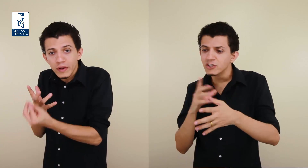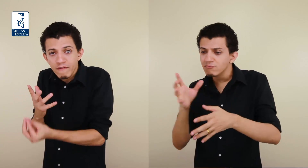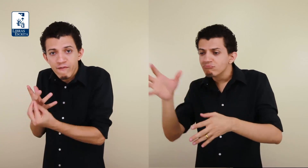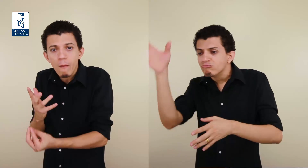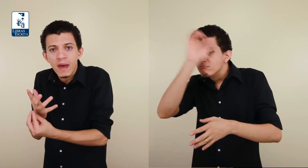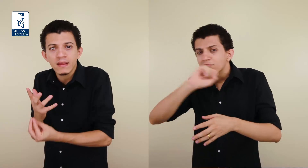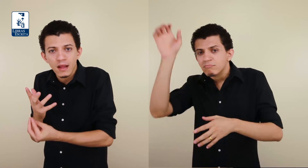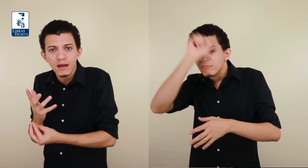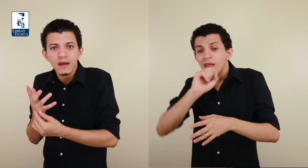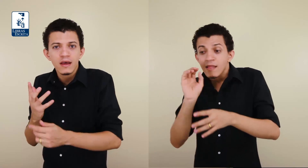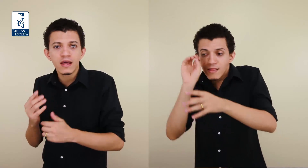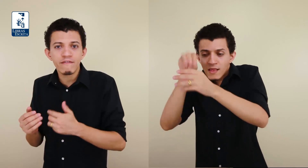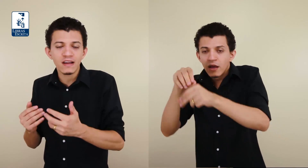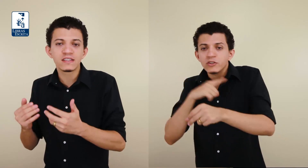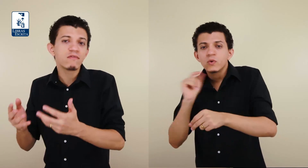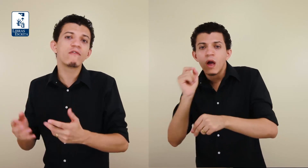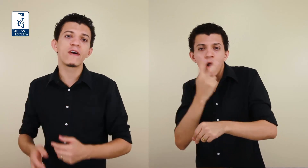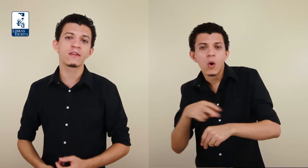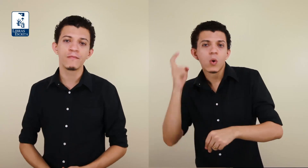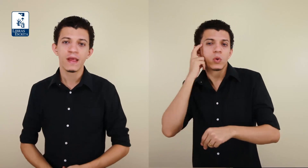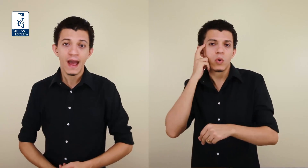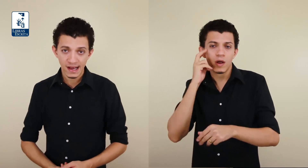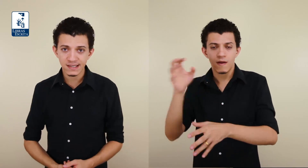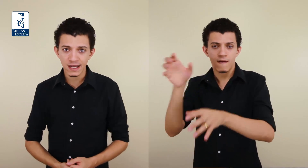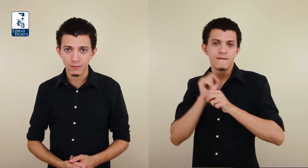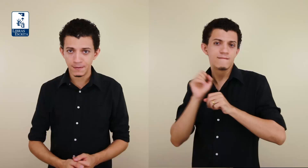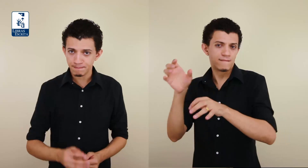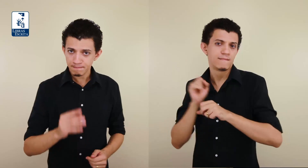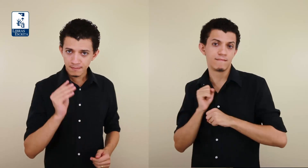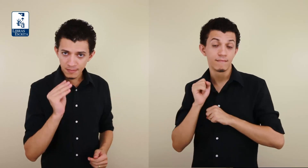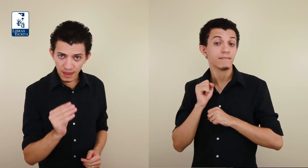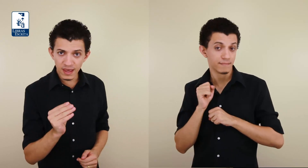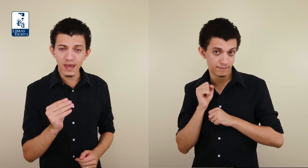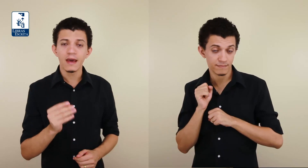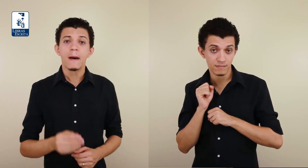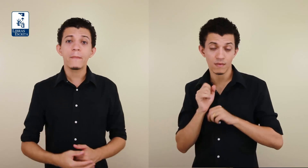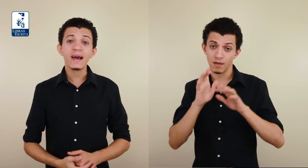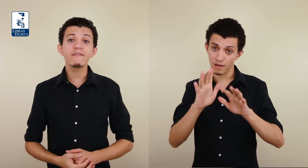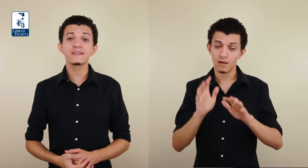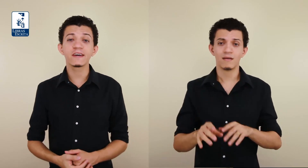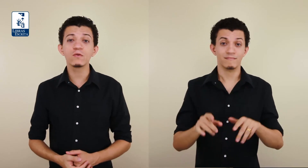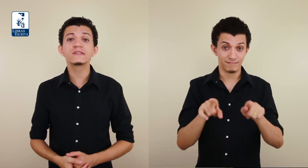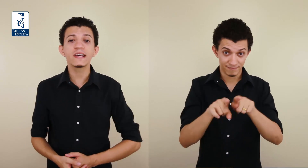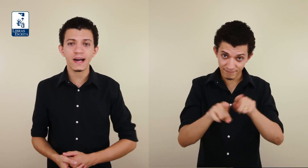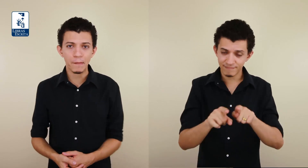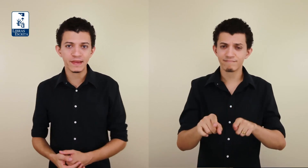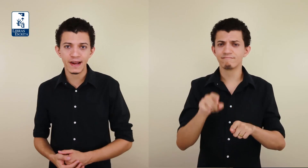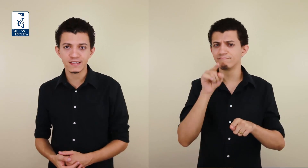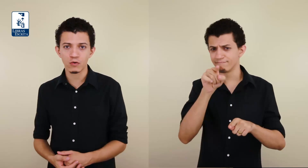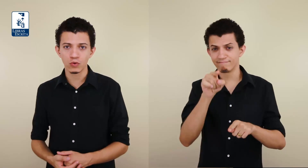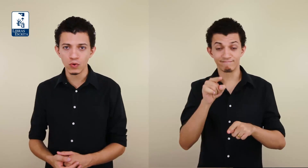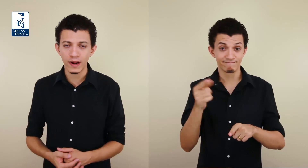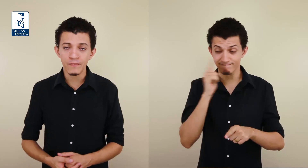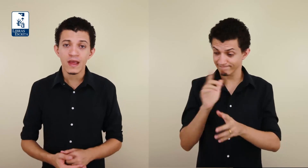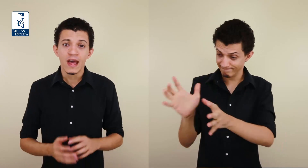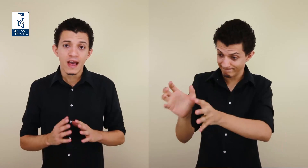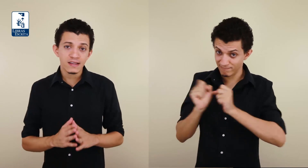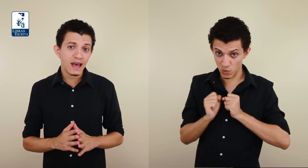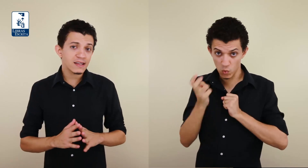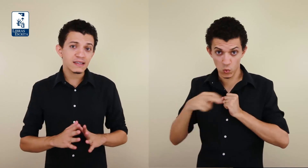que fomenta e que vai desenvolvendo essa língua. E, para que você consiga captar essa cultura, é